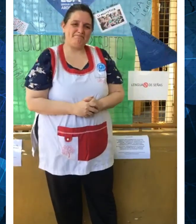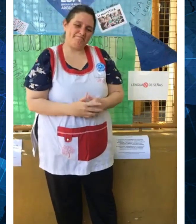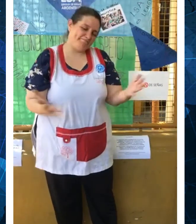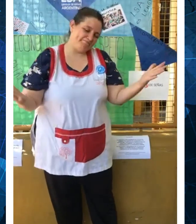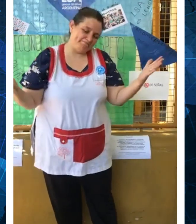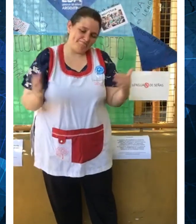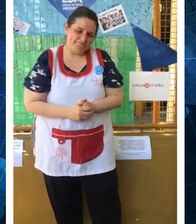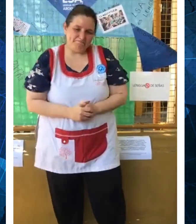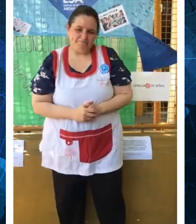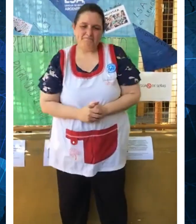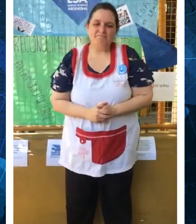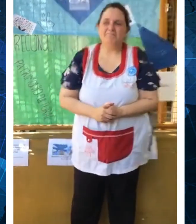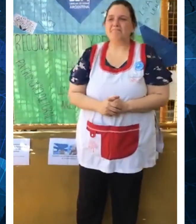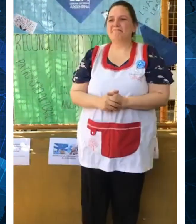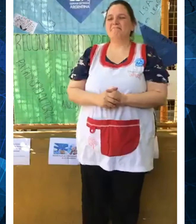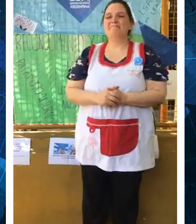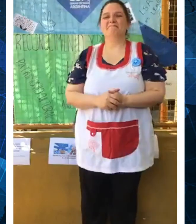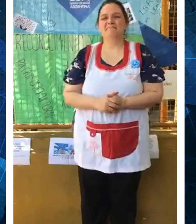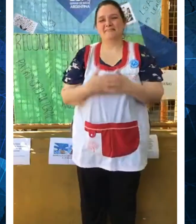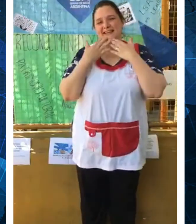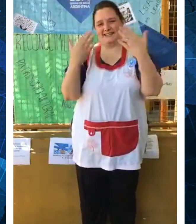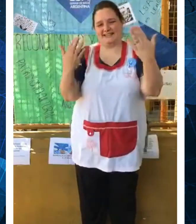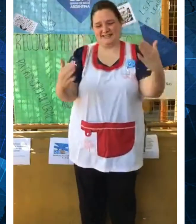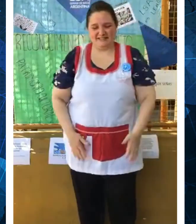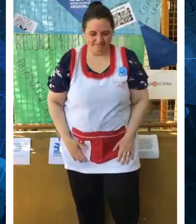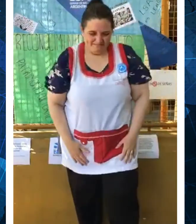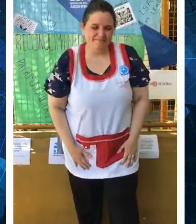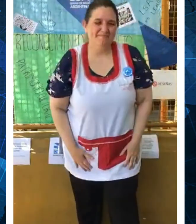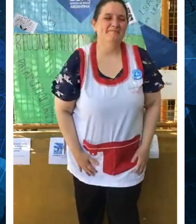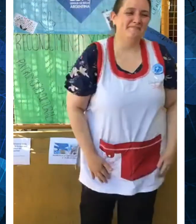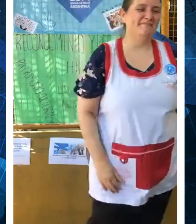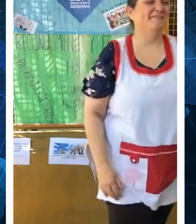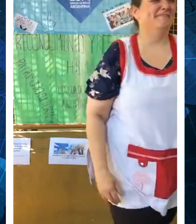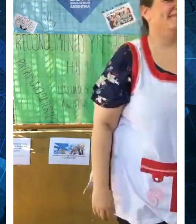himno nacional. Usted está equivocado, doctor.